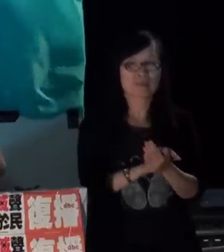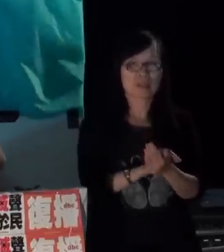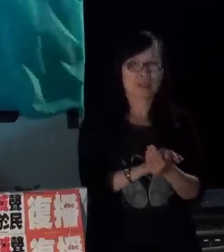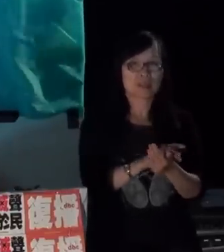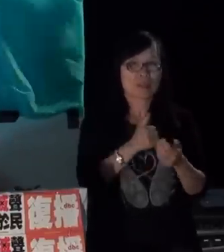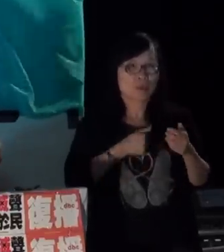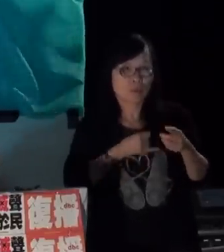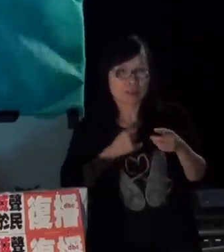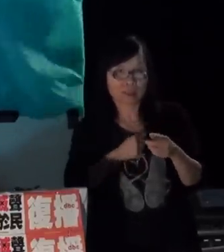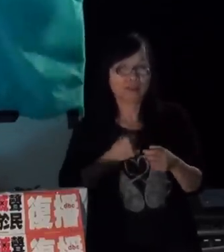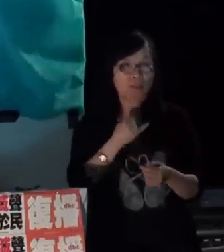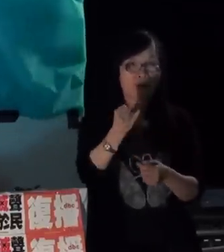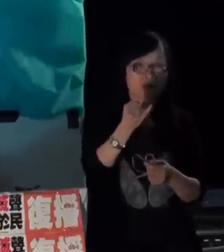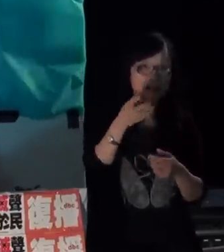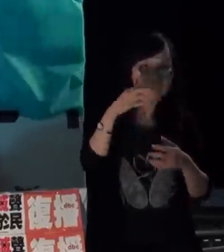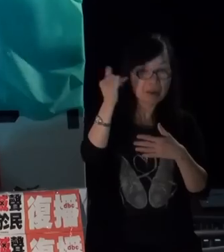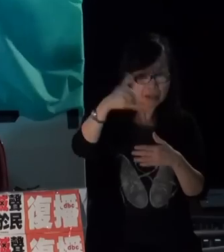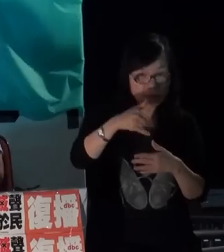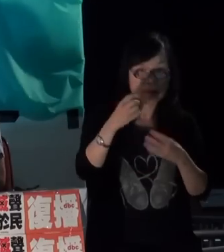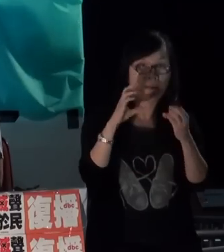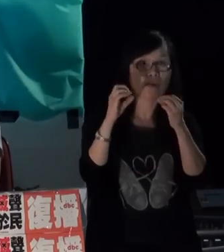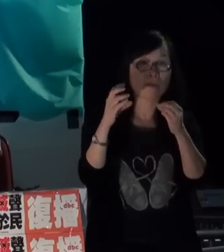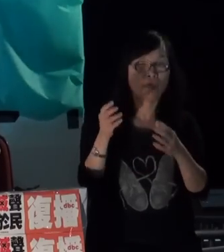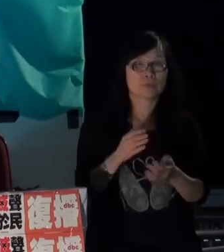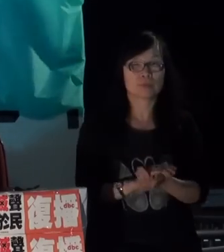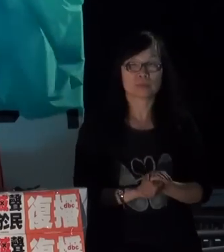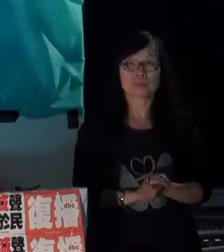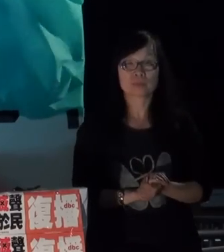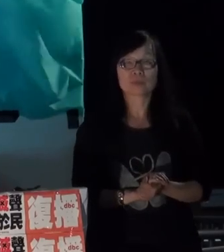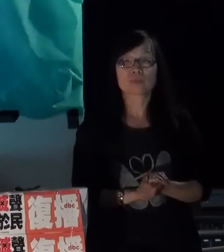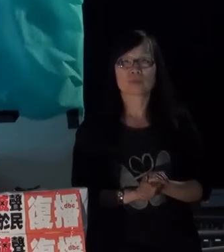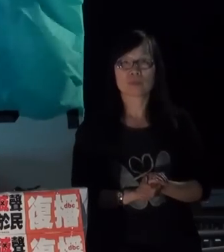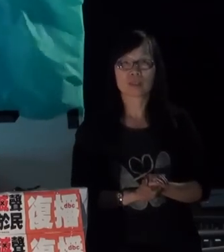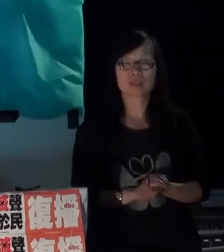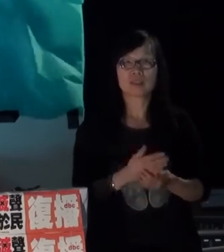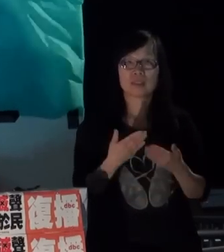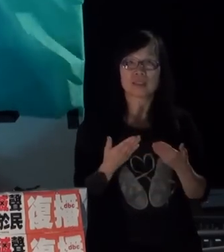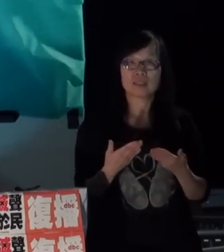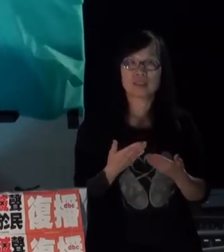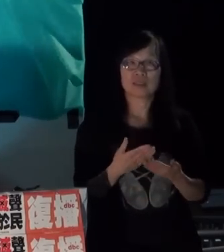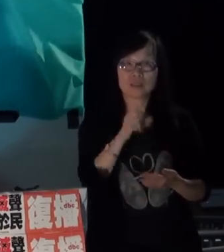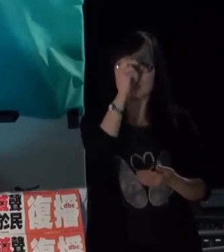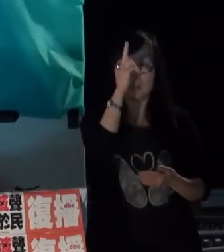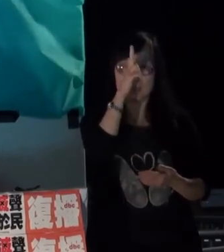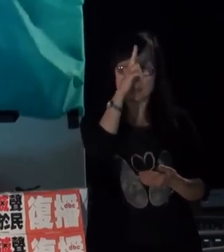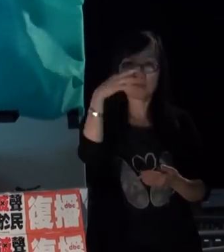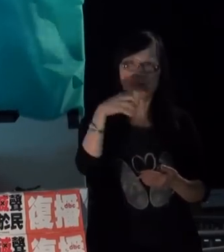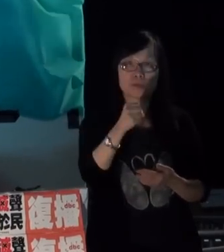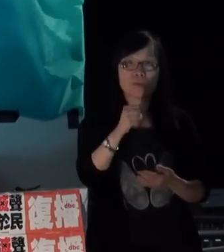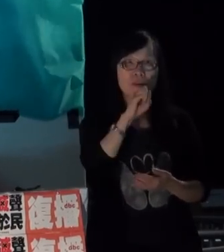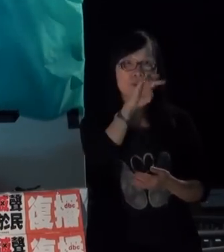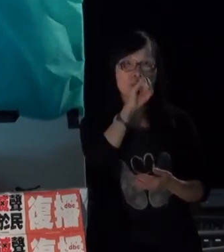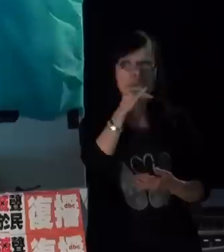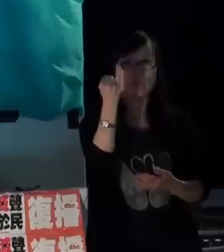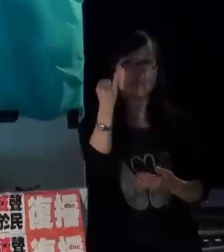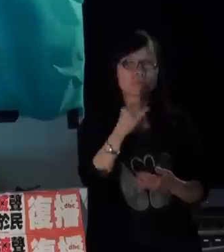後你叫佢哇，我咩都未識，然後佢叫我嚟開會同你討論議程， 所以 你做頭， 所以特首開錯口，